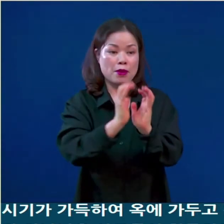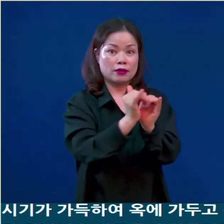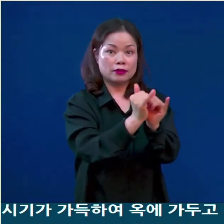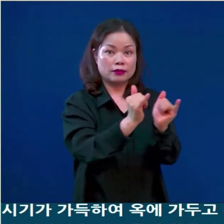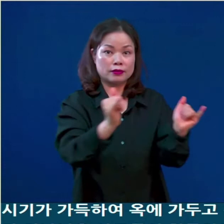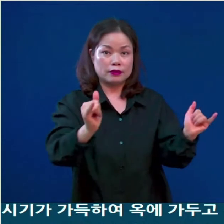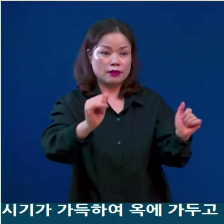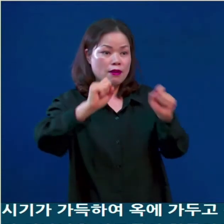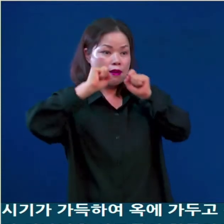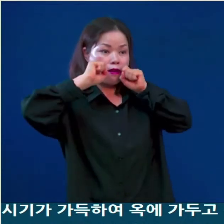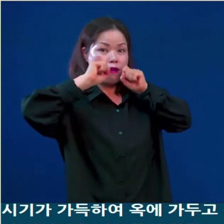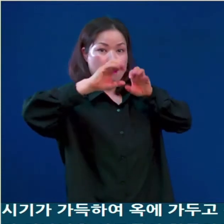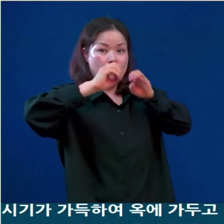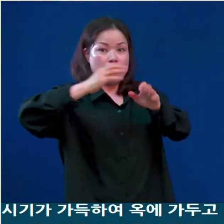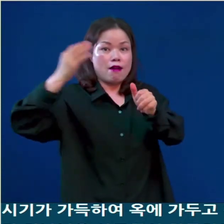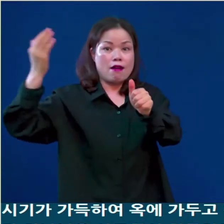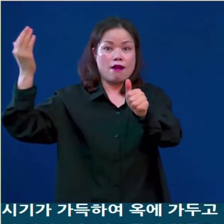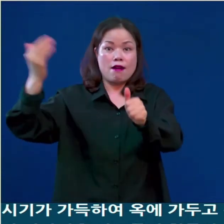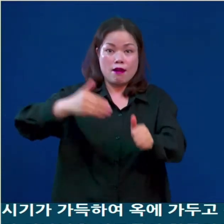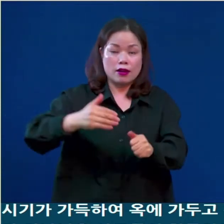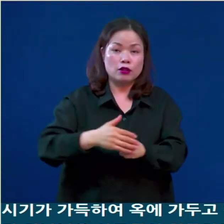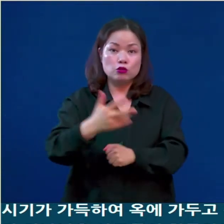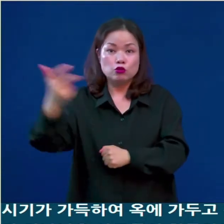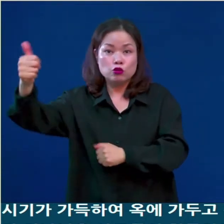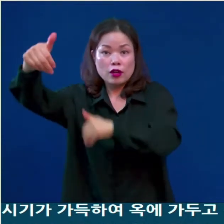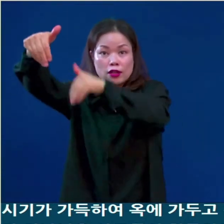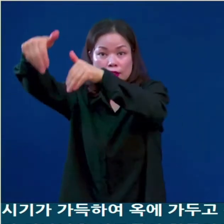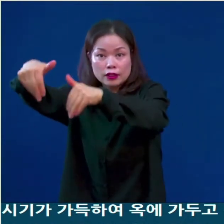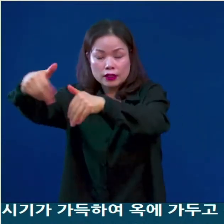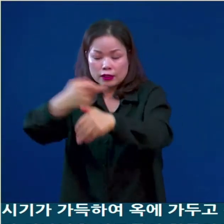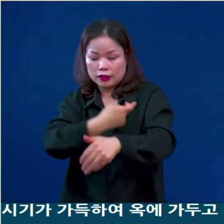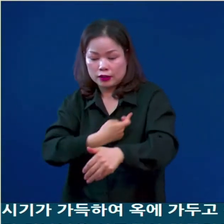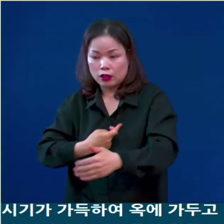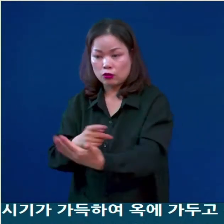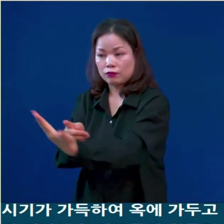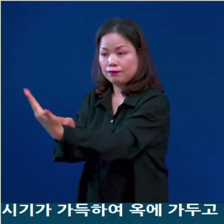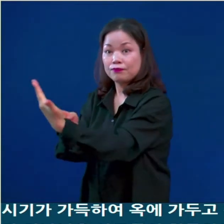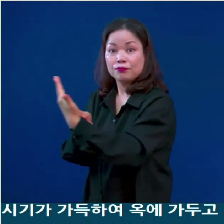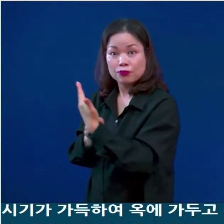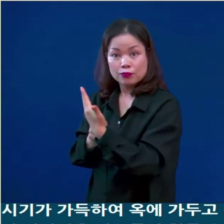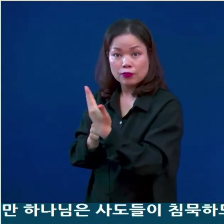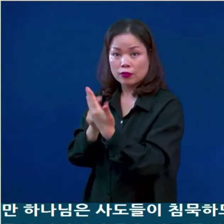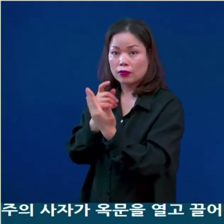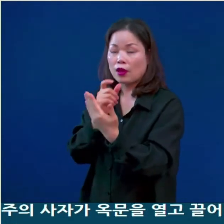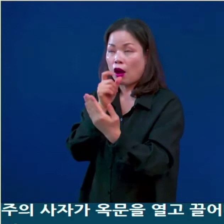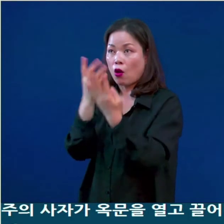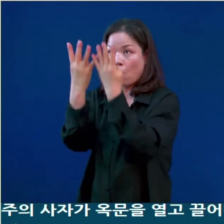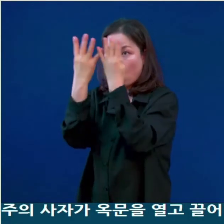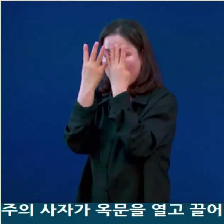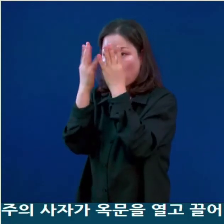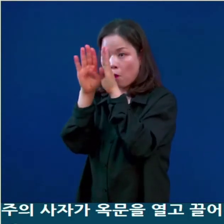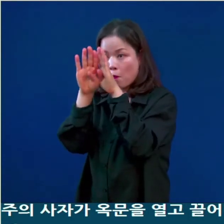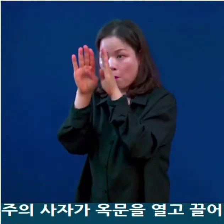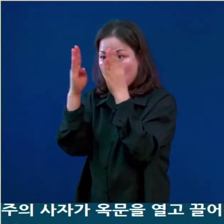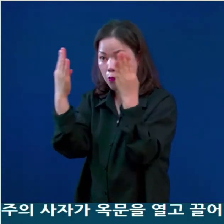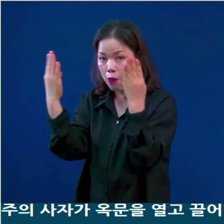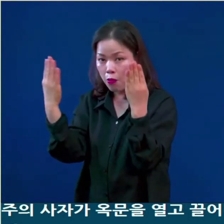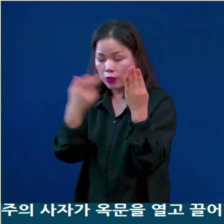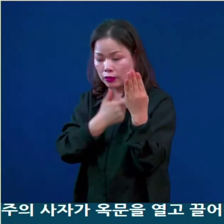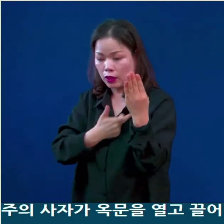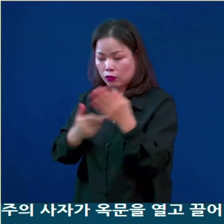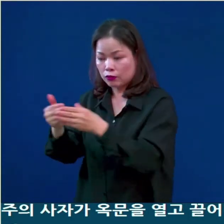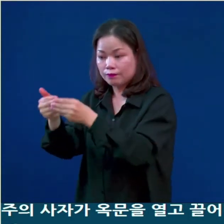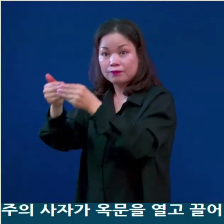백성에게 말하라 하매, 주의 사자가 사도들에게 나타납니다. 옥문을 열고 사도들을 끌어냅니다.